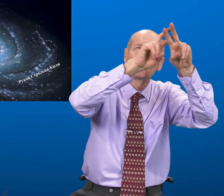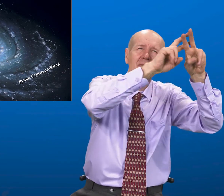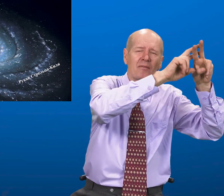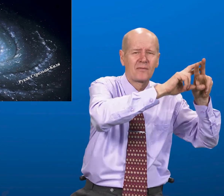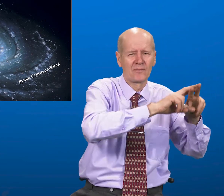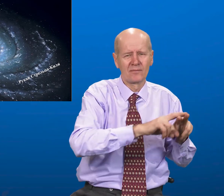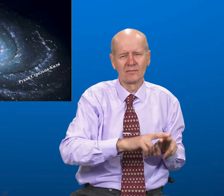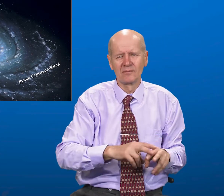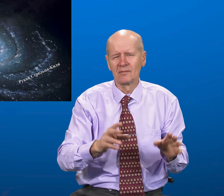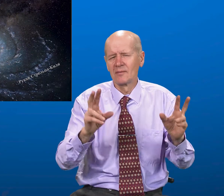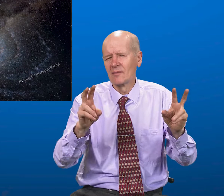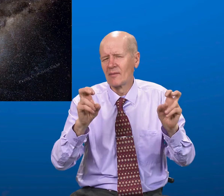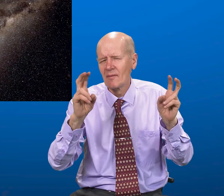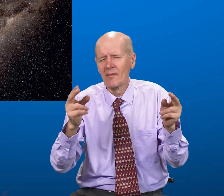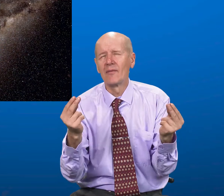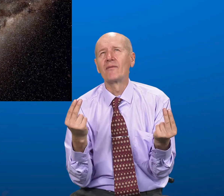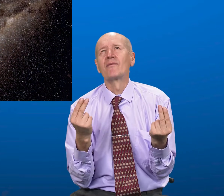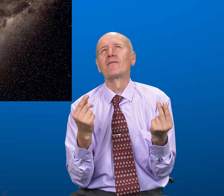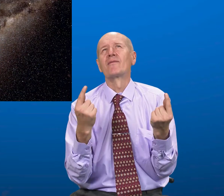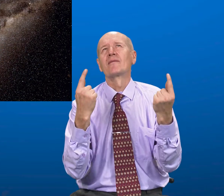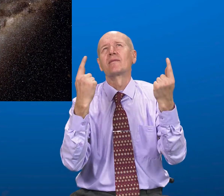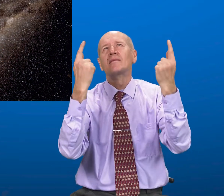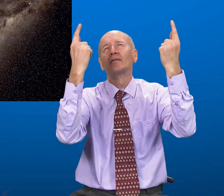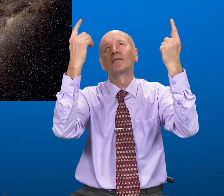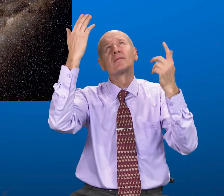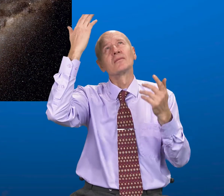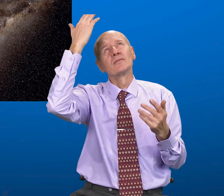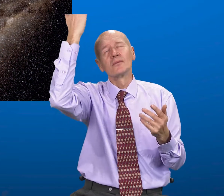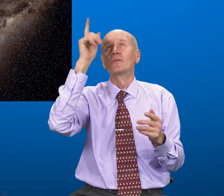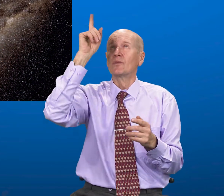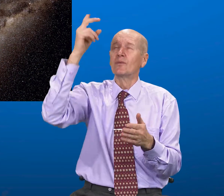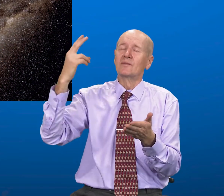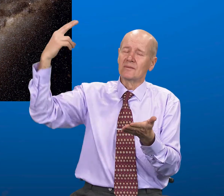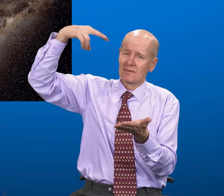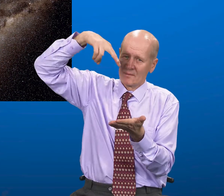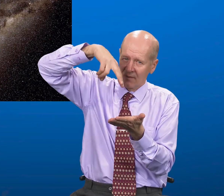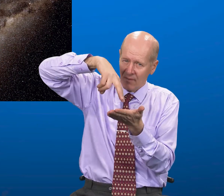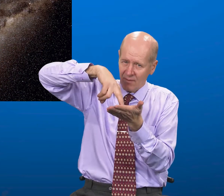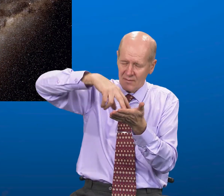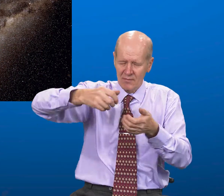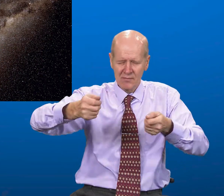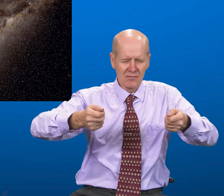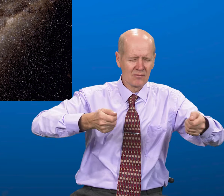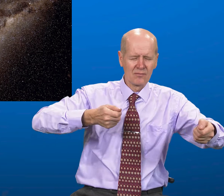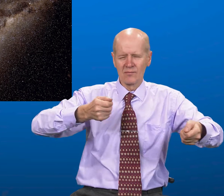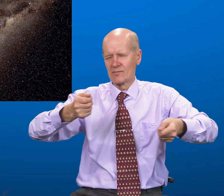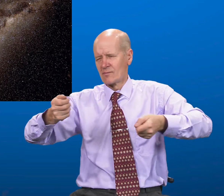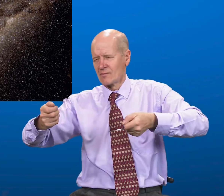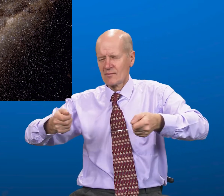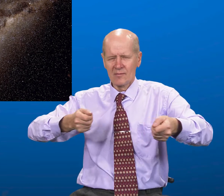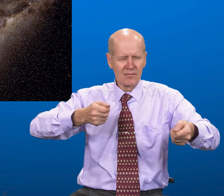живет по законам, созданным куда более великим Богом, который стоит над всем